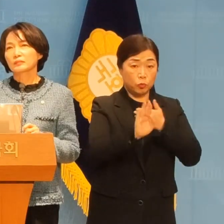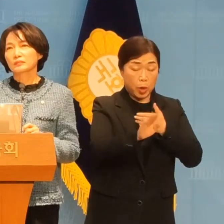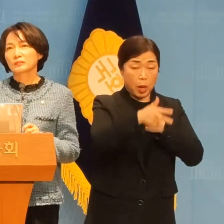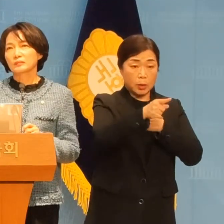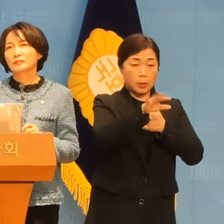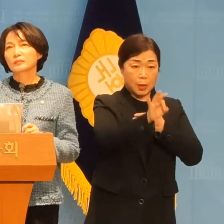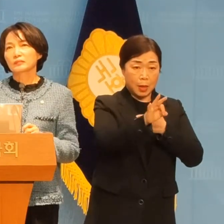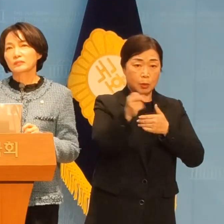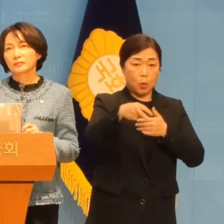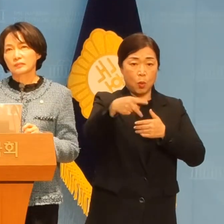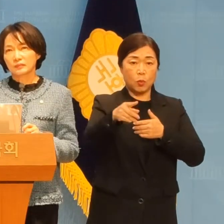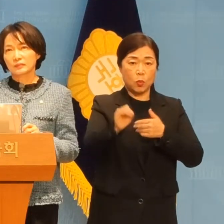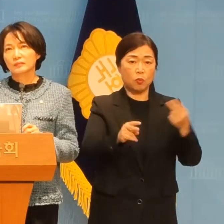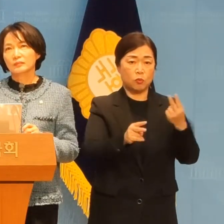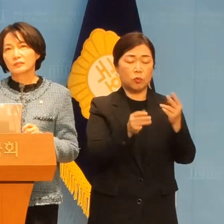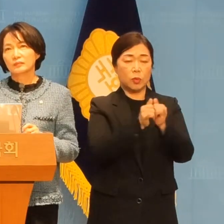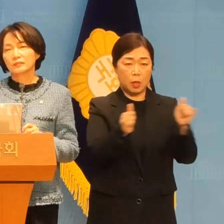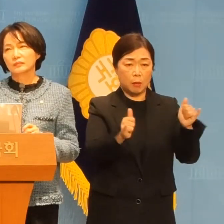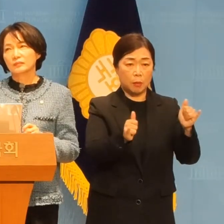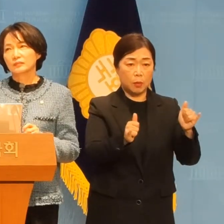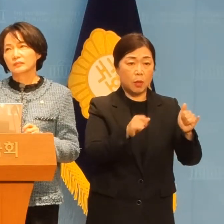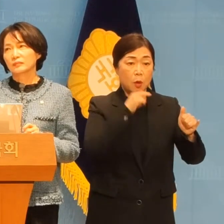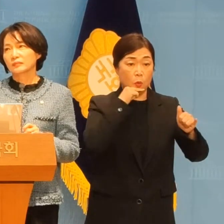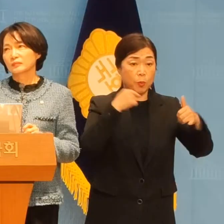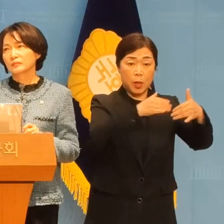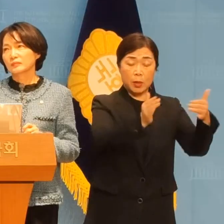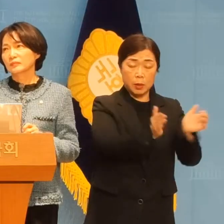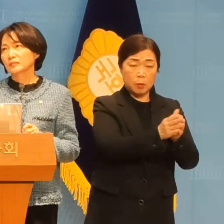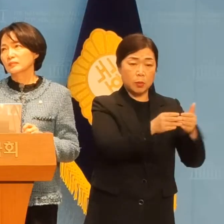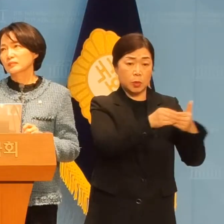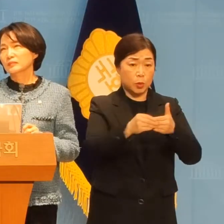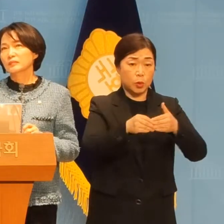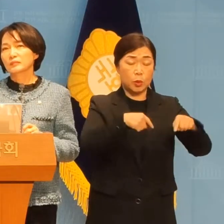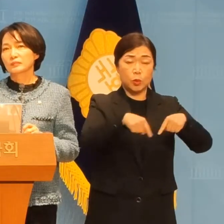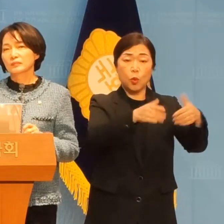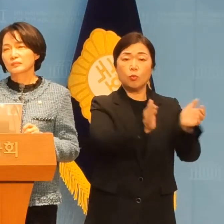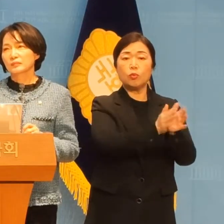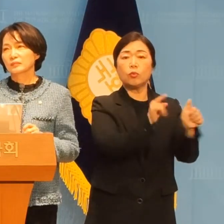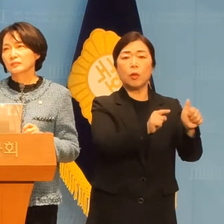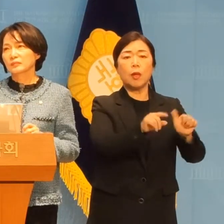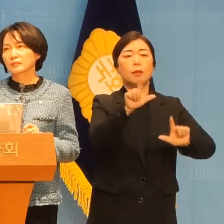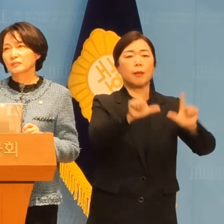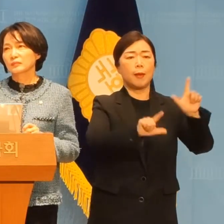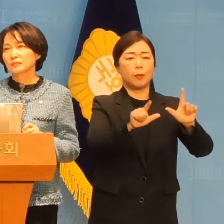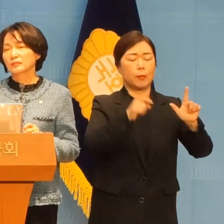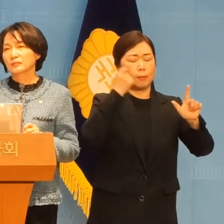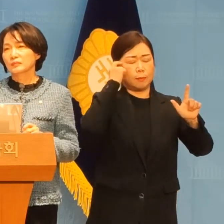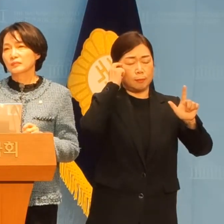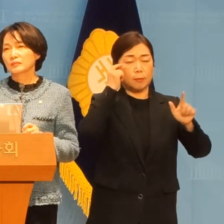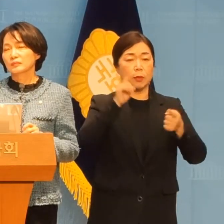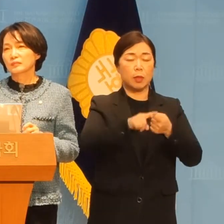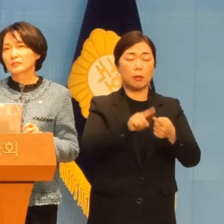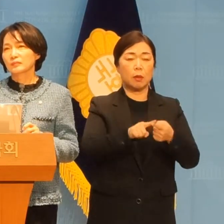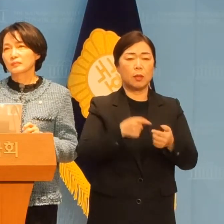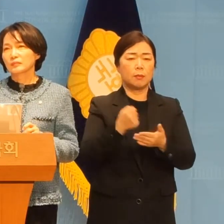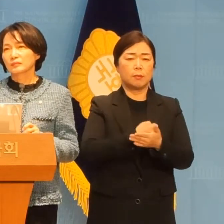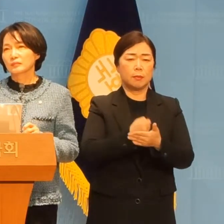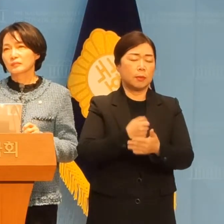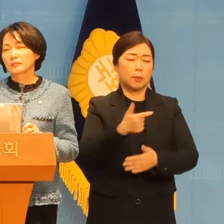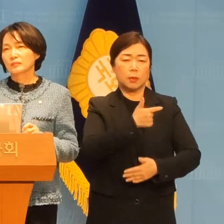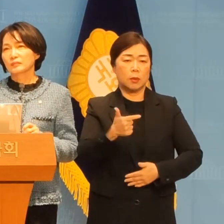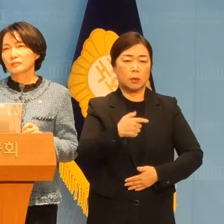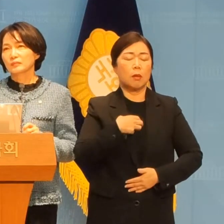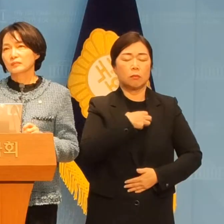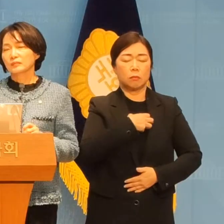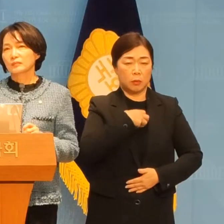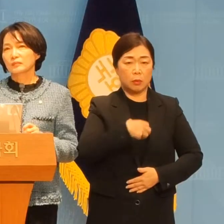등 국민의힘 지도부가 보여준 태도와 인식의 깊은 우려와 참담함을 느끼며